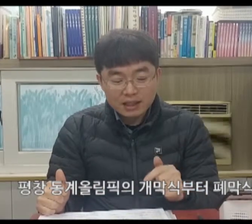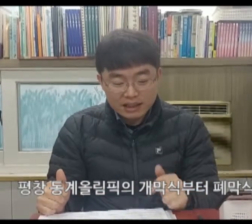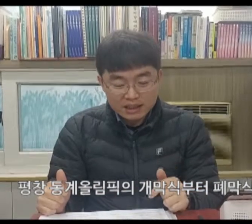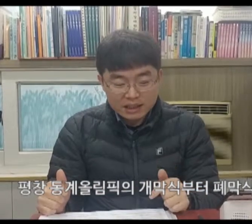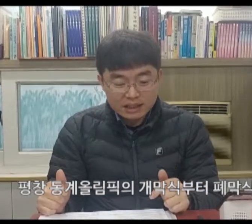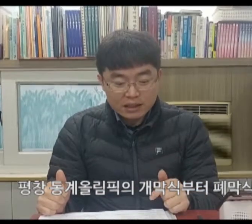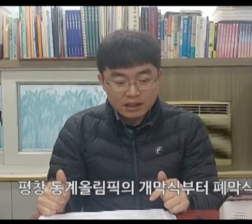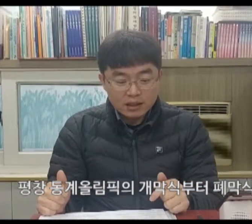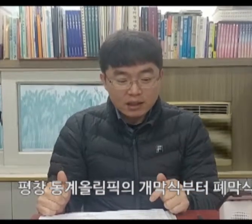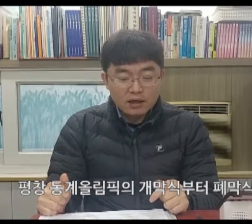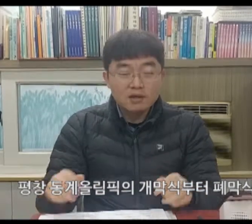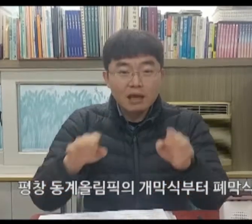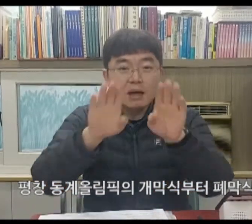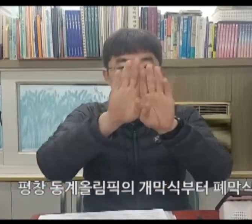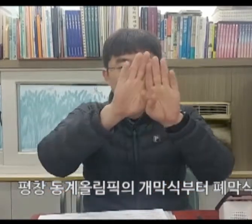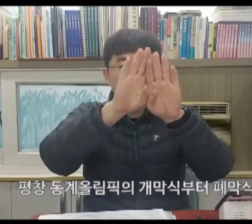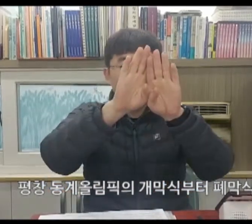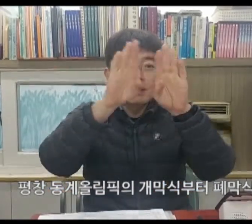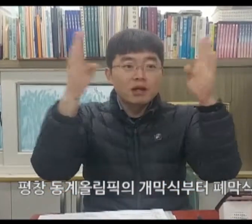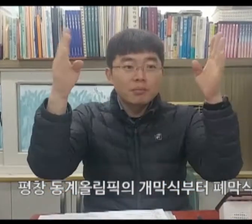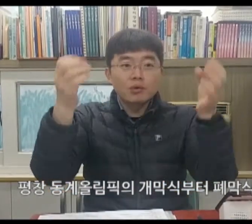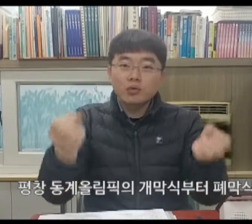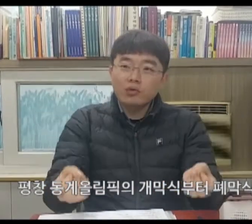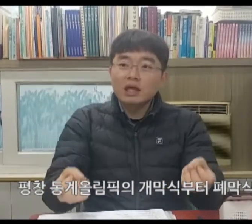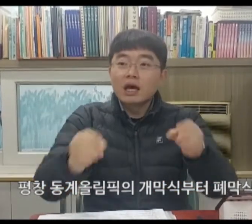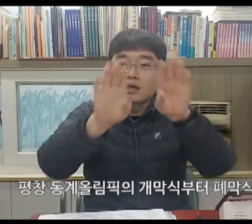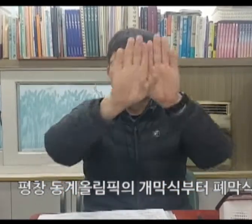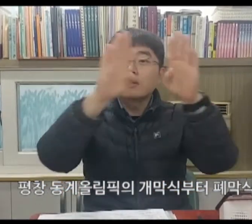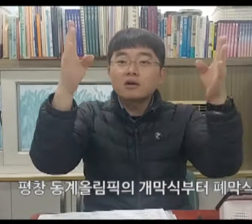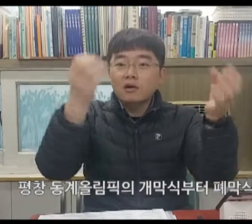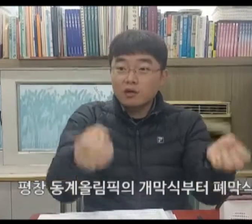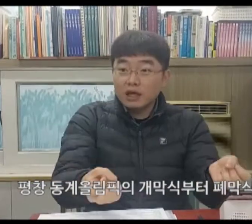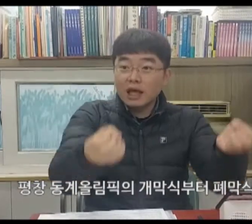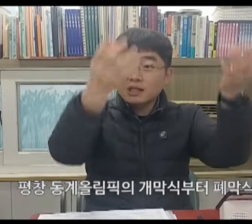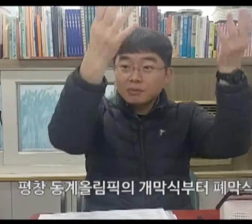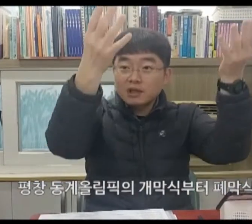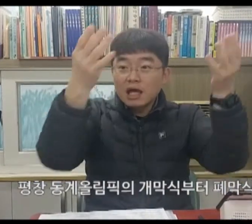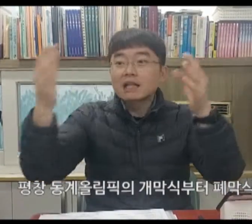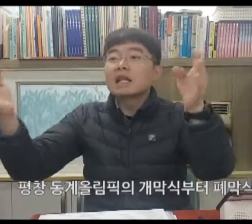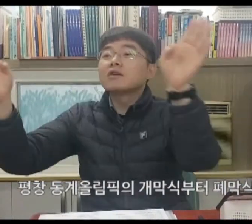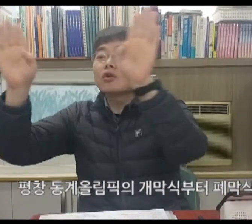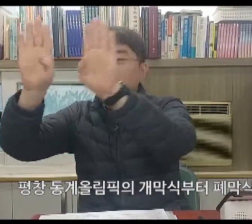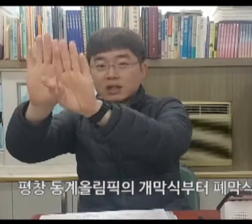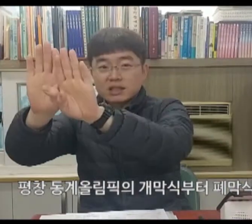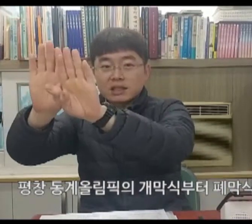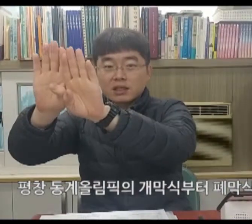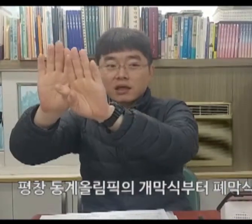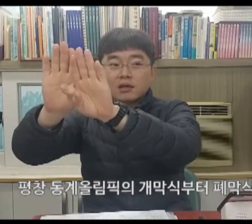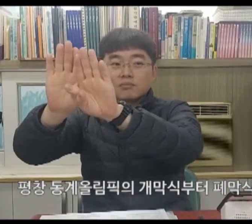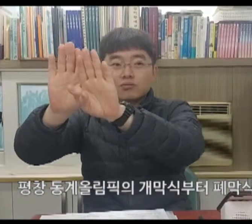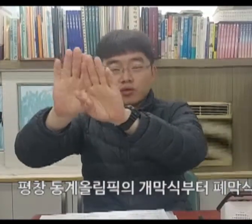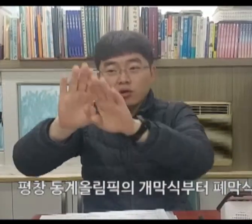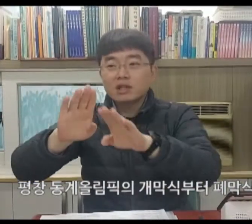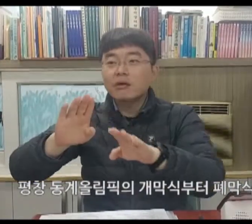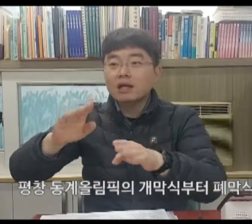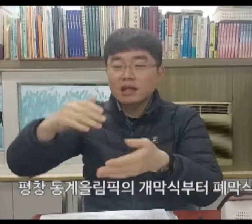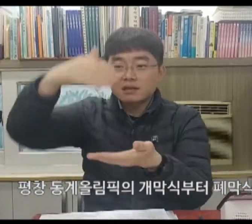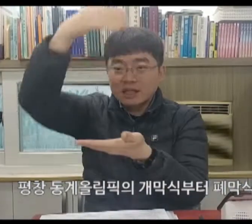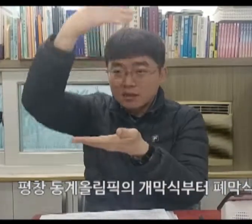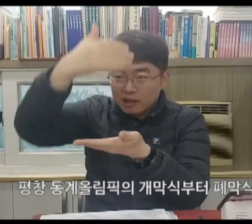폐막식까지. 개막식은 보통 이렇게 여는 걸 이렇게 했으면 닫는 것도 똑같이. 물론 상황에 따라서는 이렇게 닫을